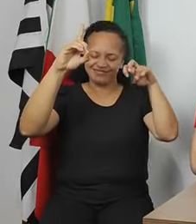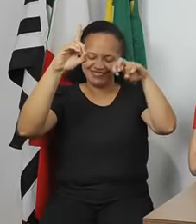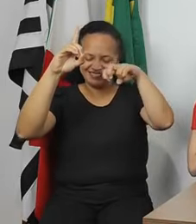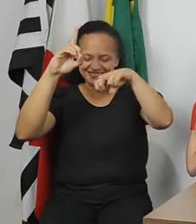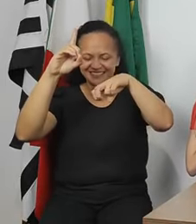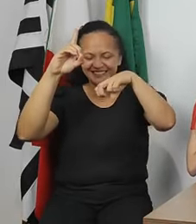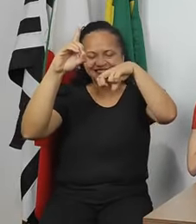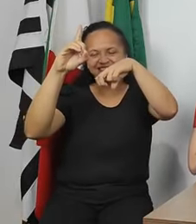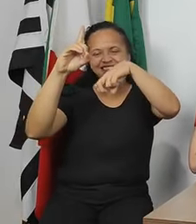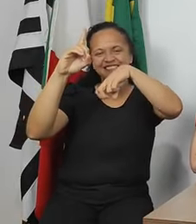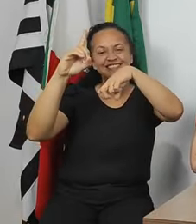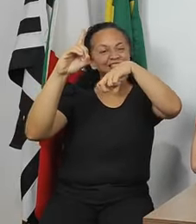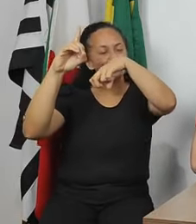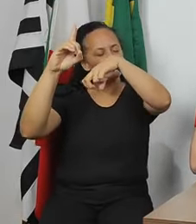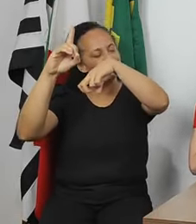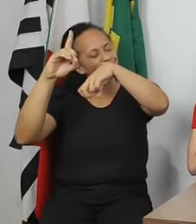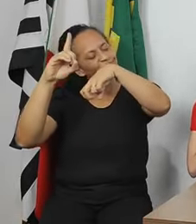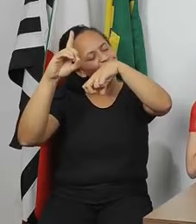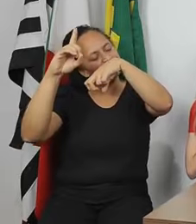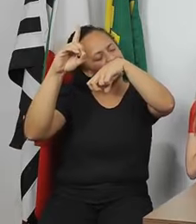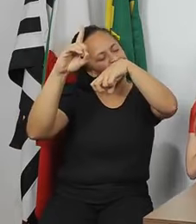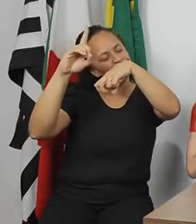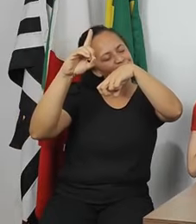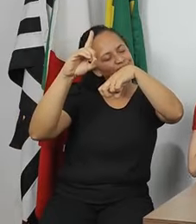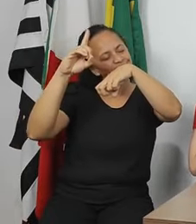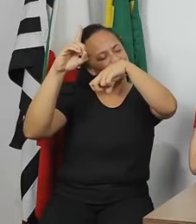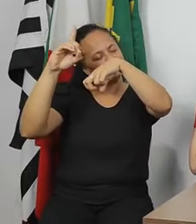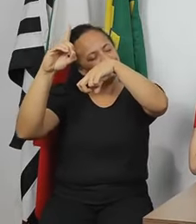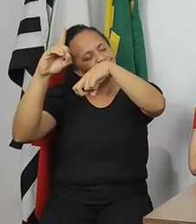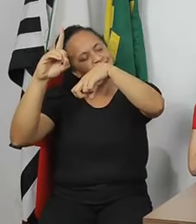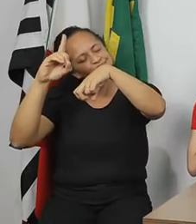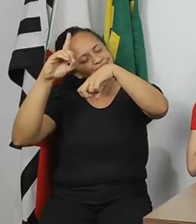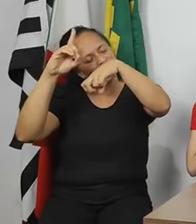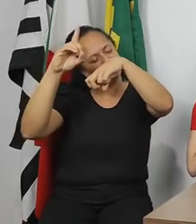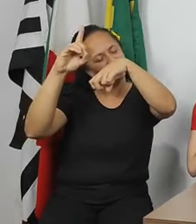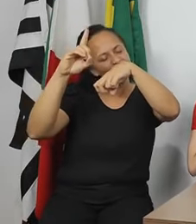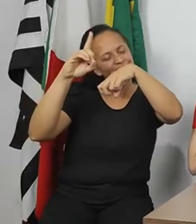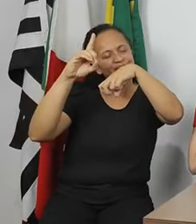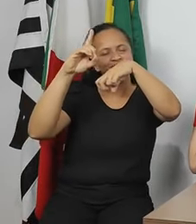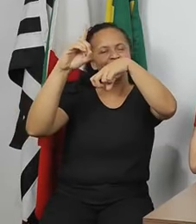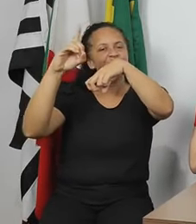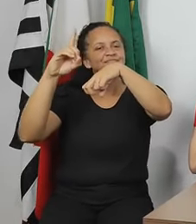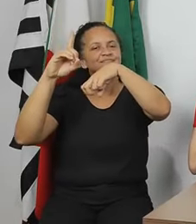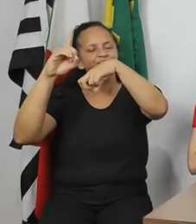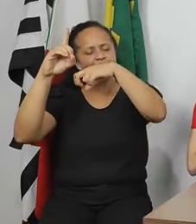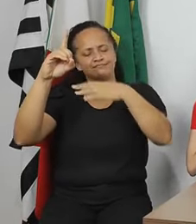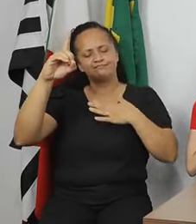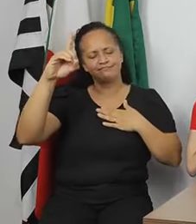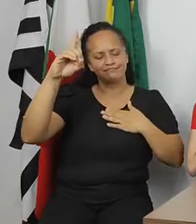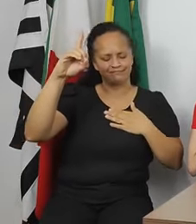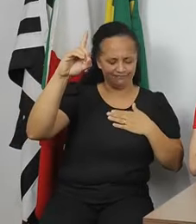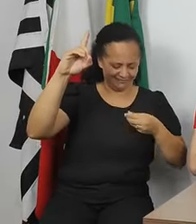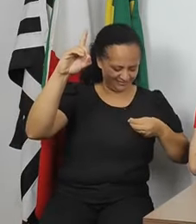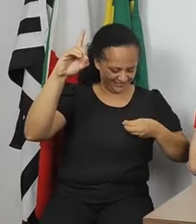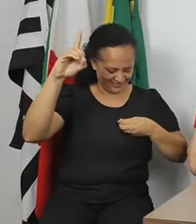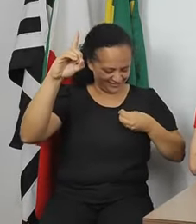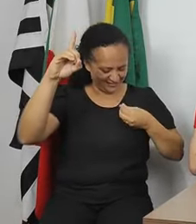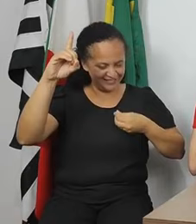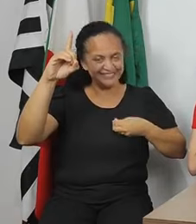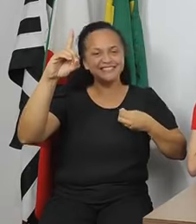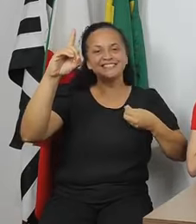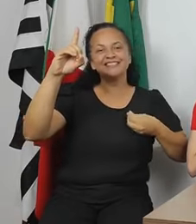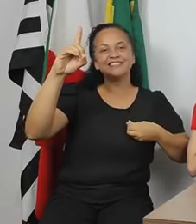prostro aos seus pés. A minha